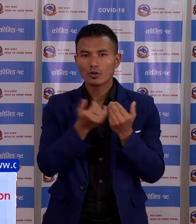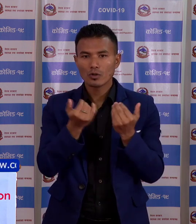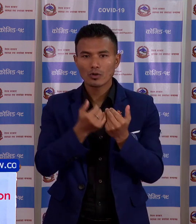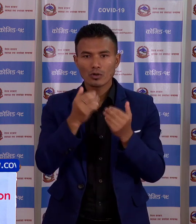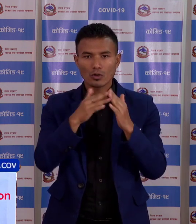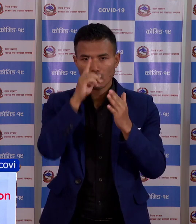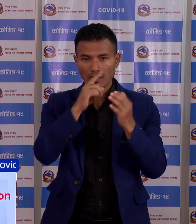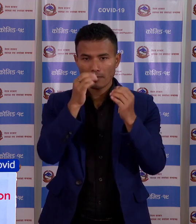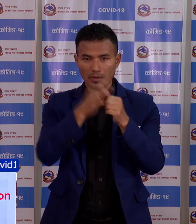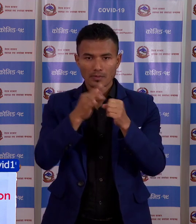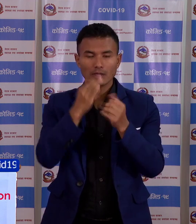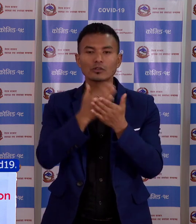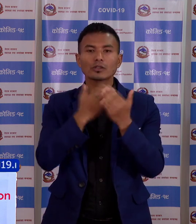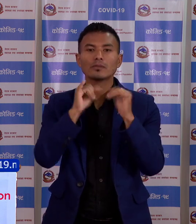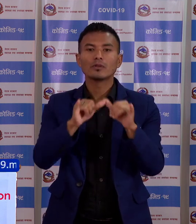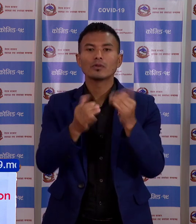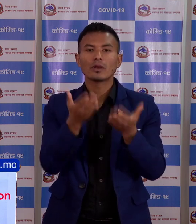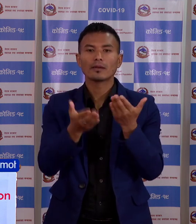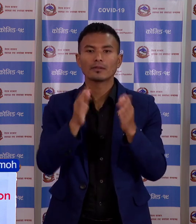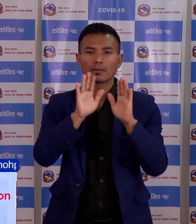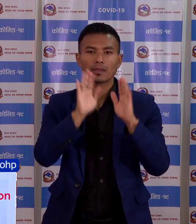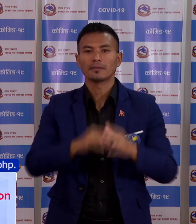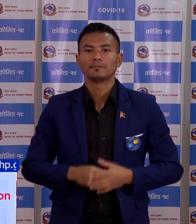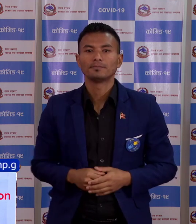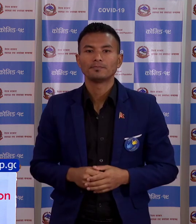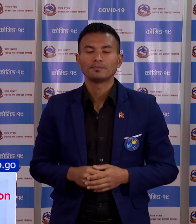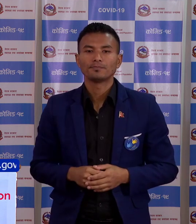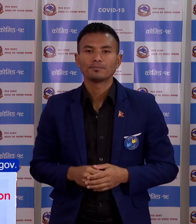क्वारंटाइन को ब्यवस्ता कसरी गर्ने होला तान्य बार